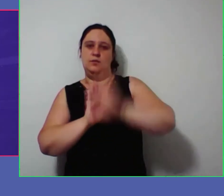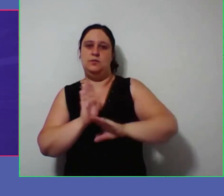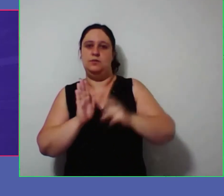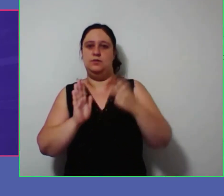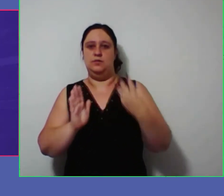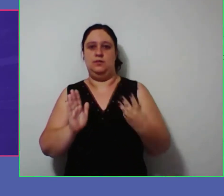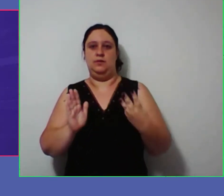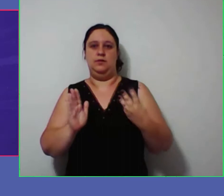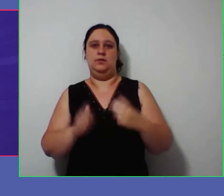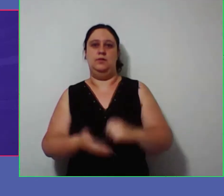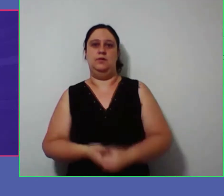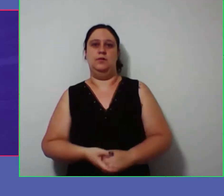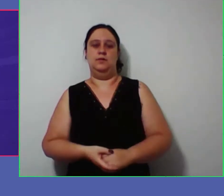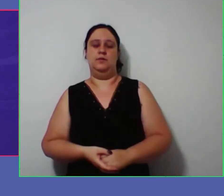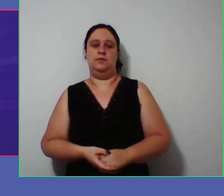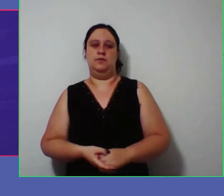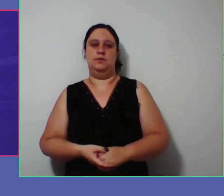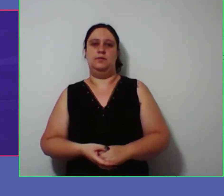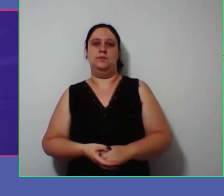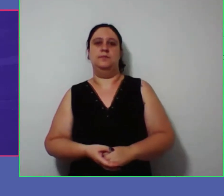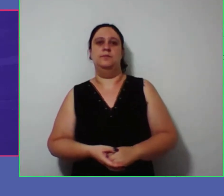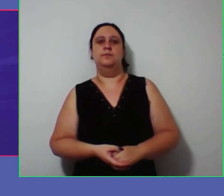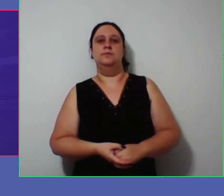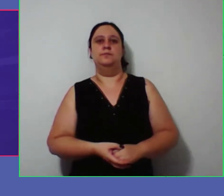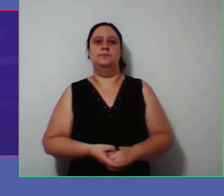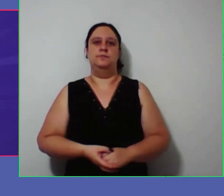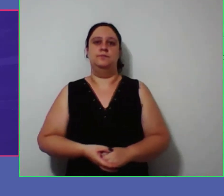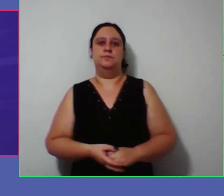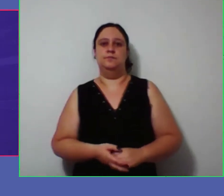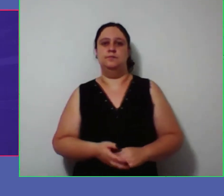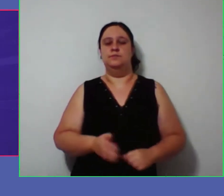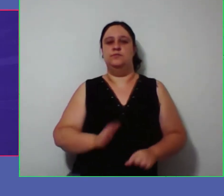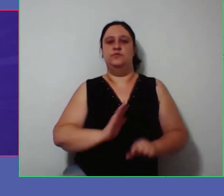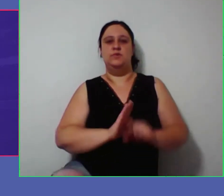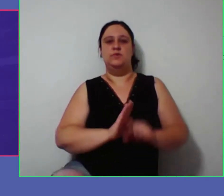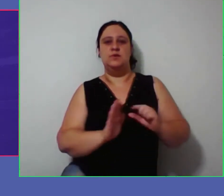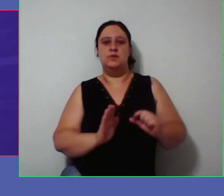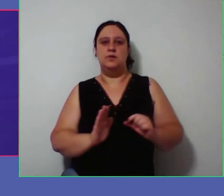lá. Efésios 3, versículos 4 e 5.